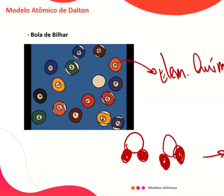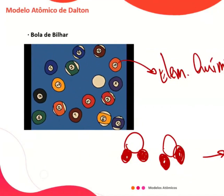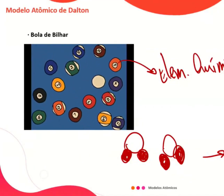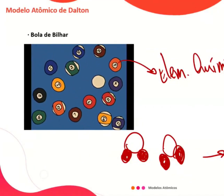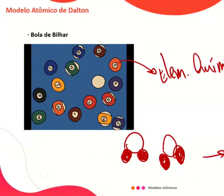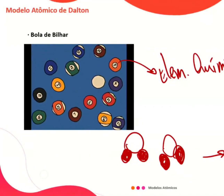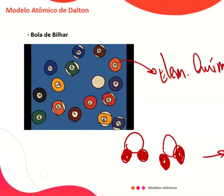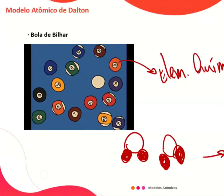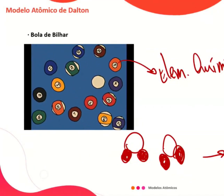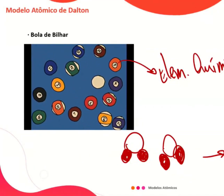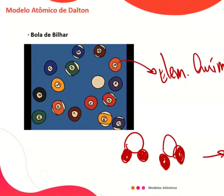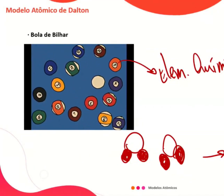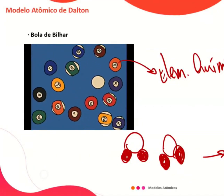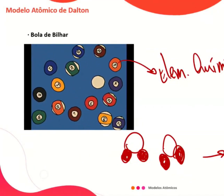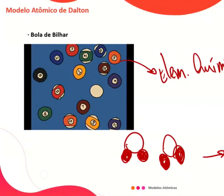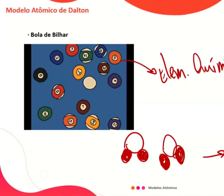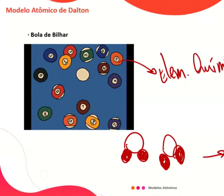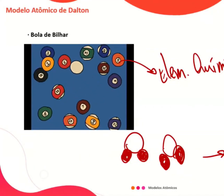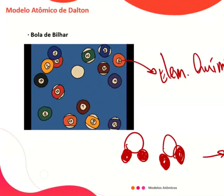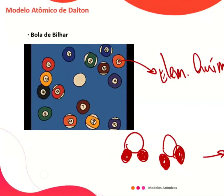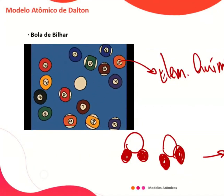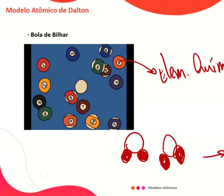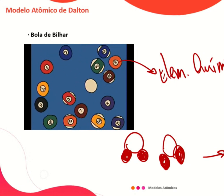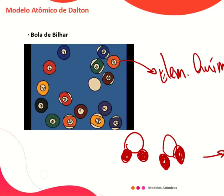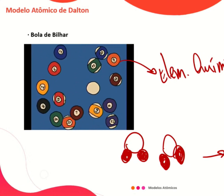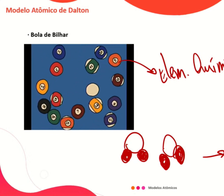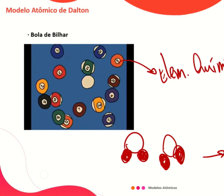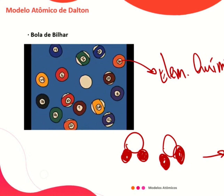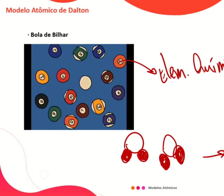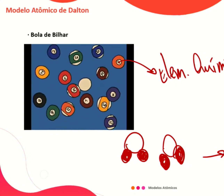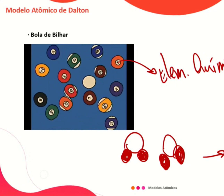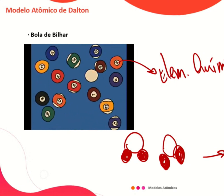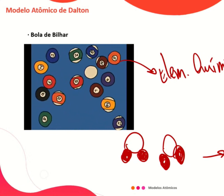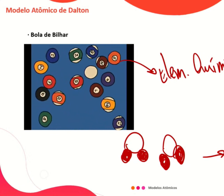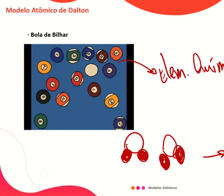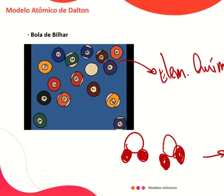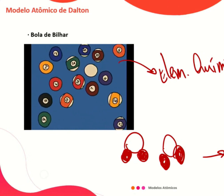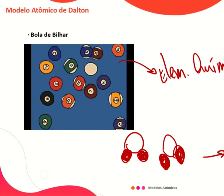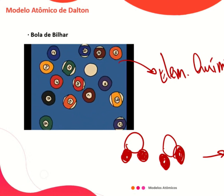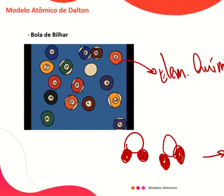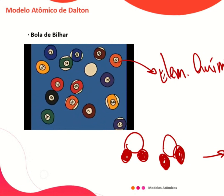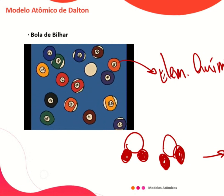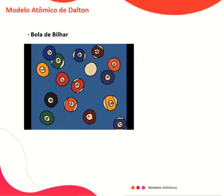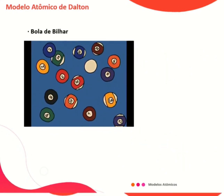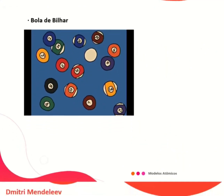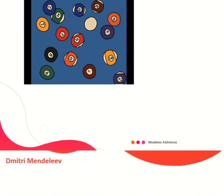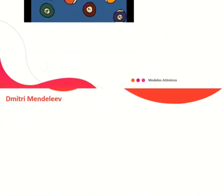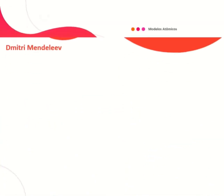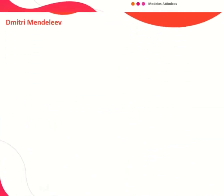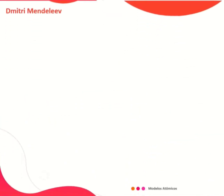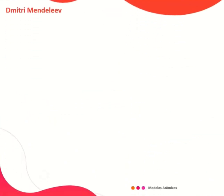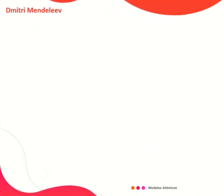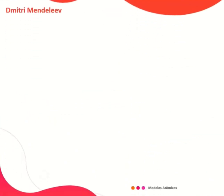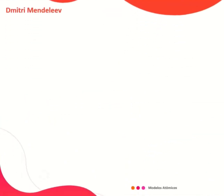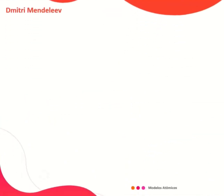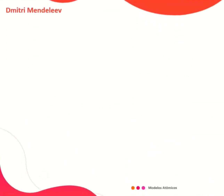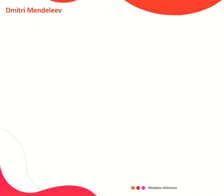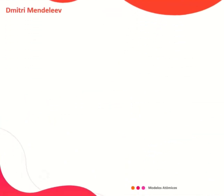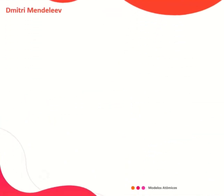aqui, vamos lá. A gente normalmente fala de modelos atômicos e pula, né? Então, antes de pular para um outro modelo atômico,